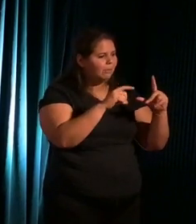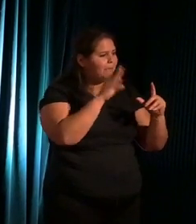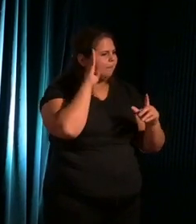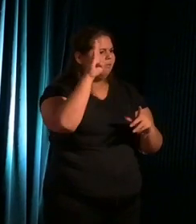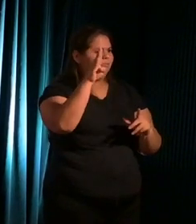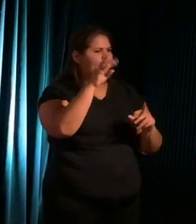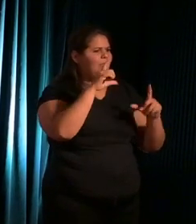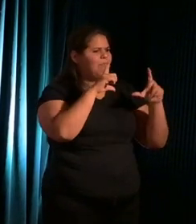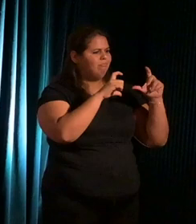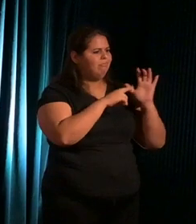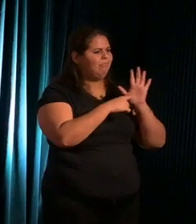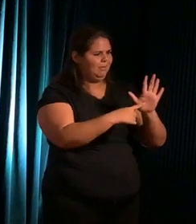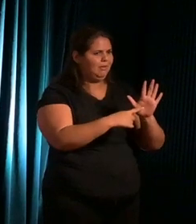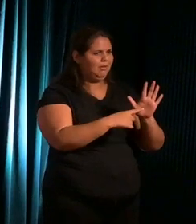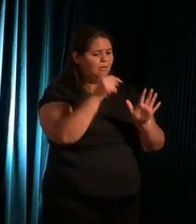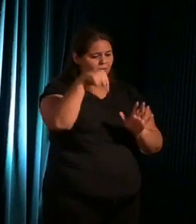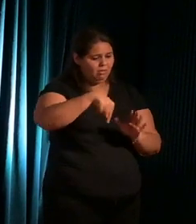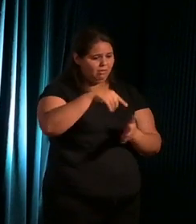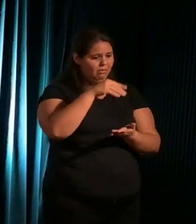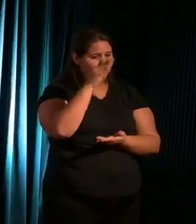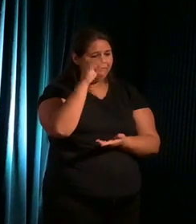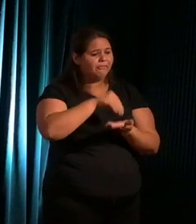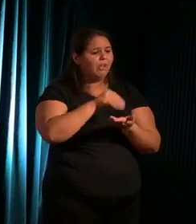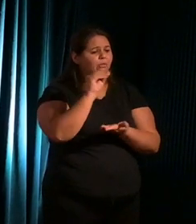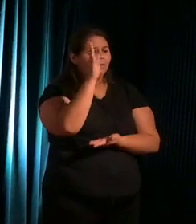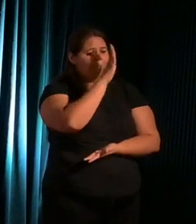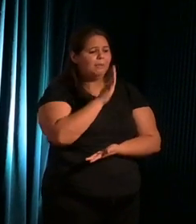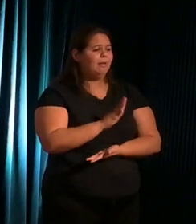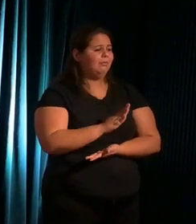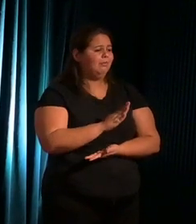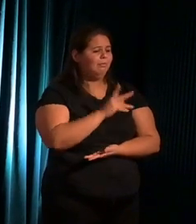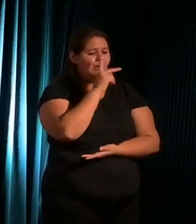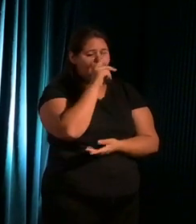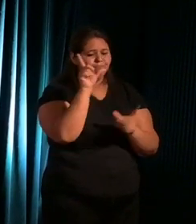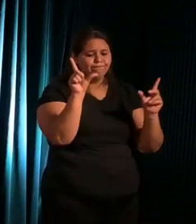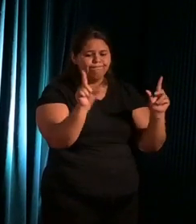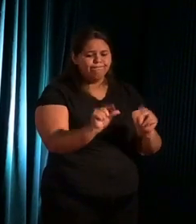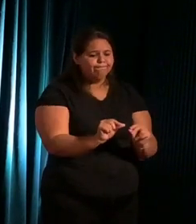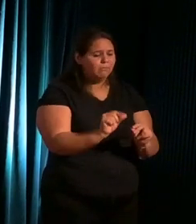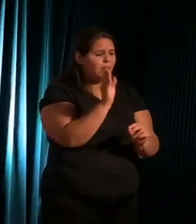fotografia, uma coisa que faltava no Brasil, uma coisa